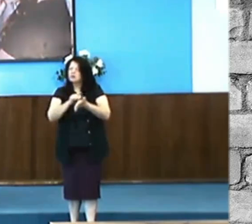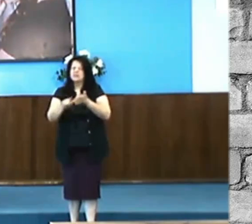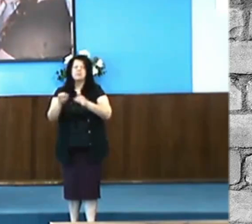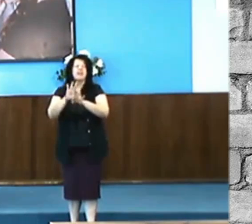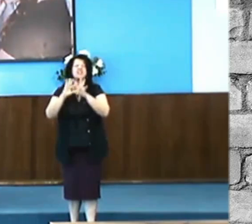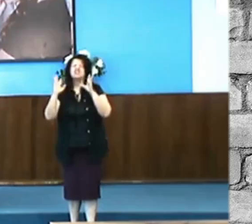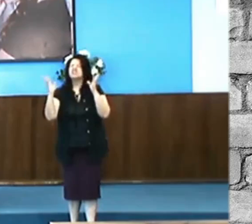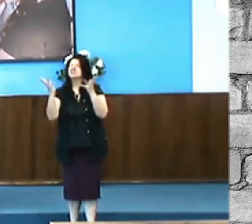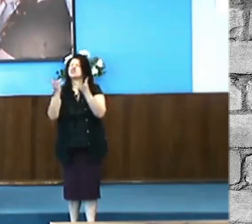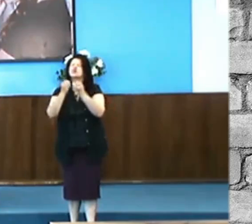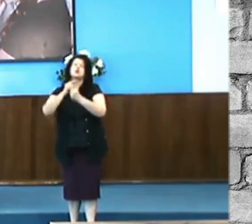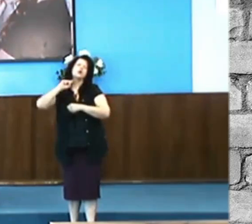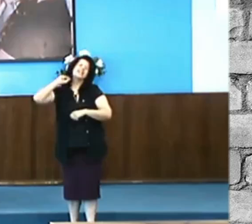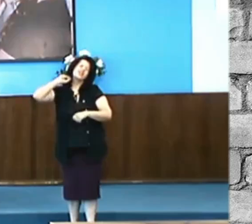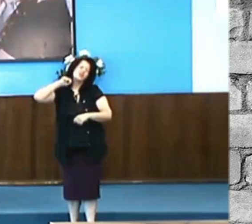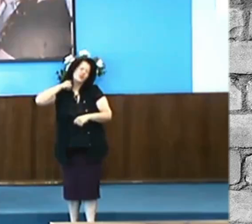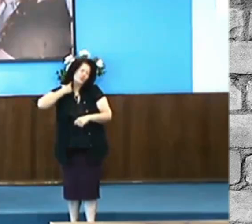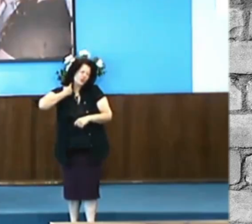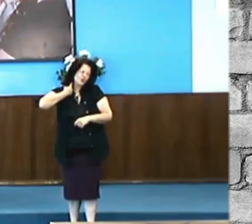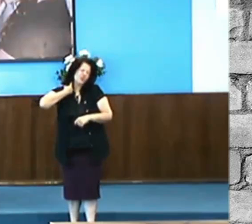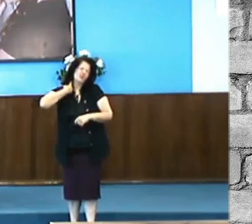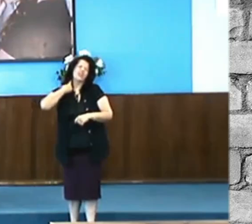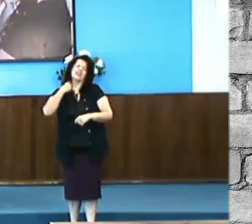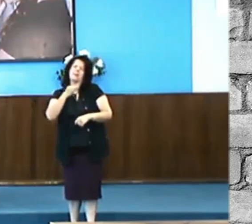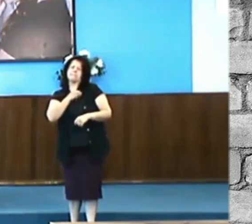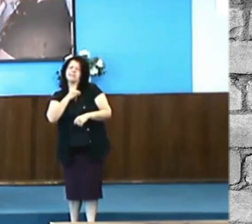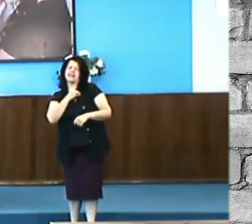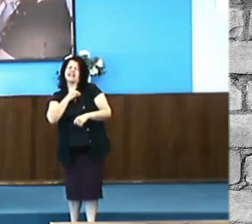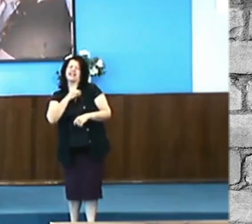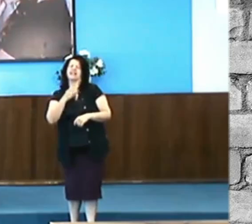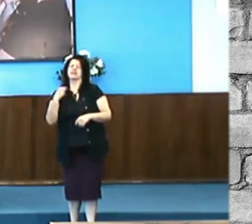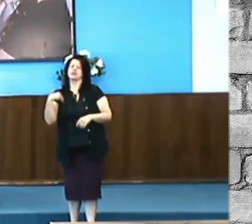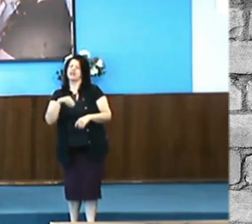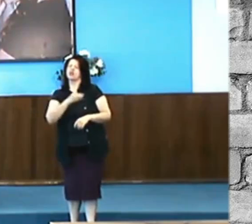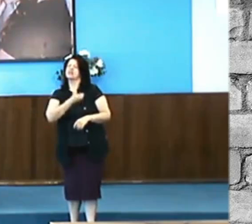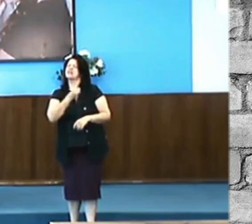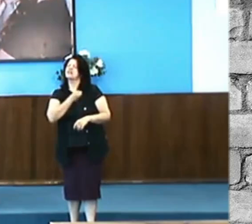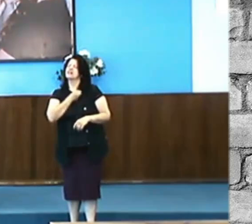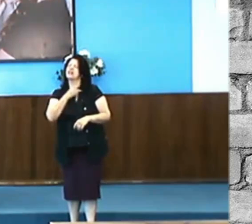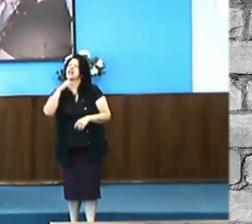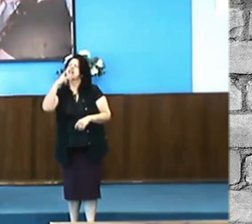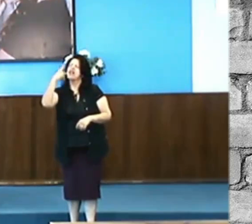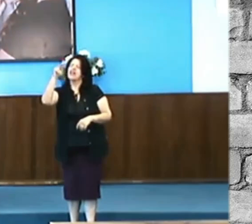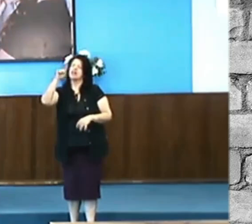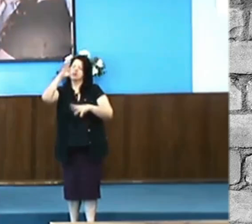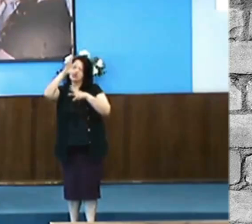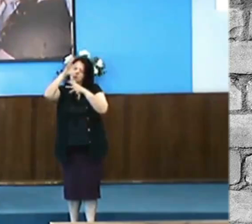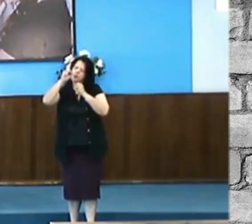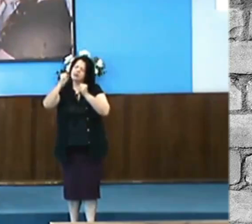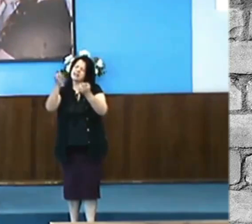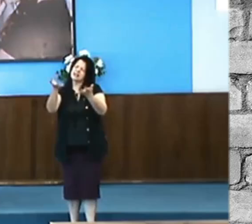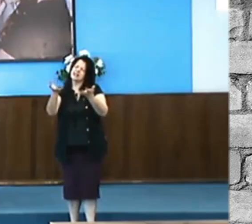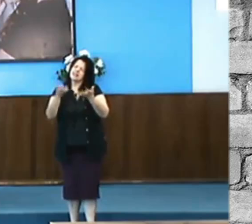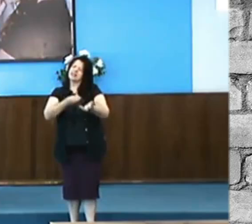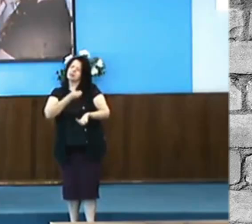tem sujado a nossa vida e o nosso coração. É no Teu poder que nós queremos viver,